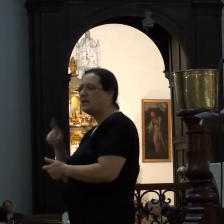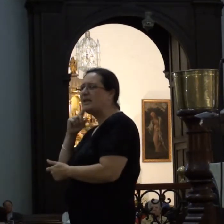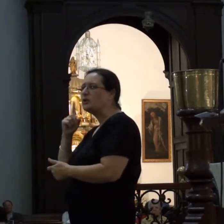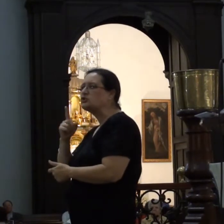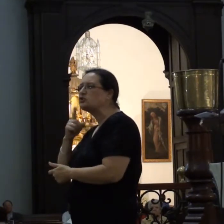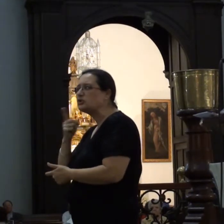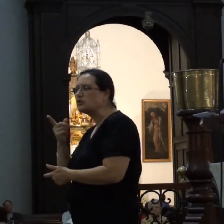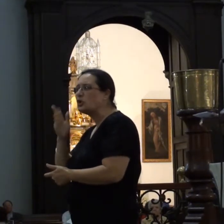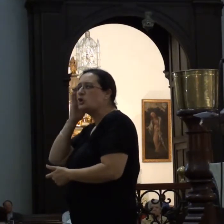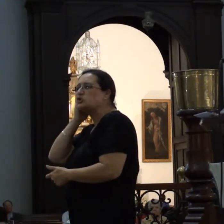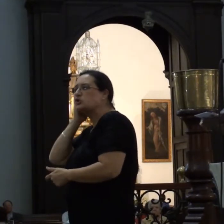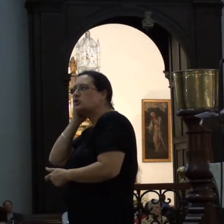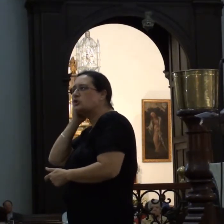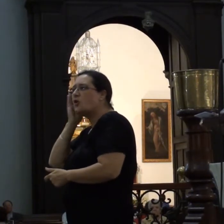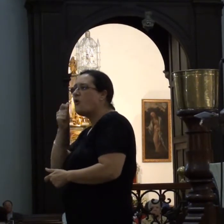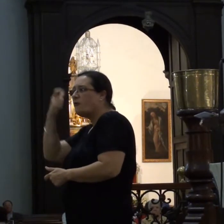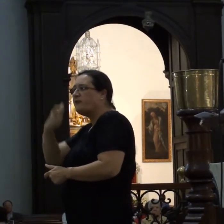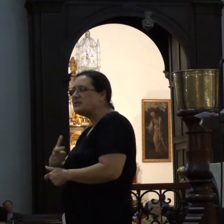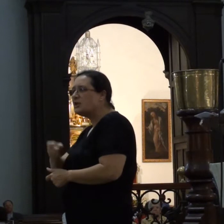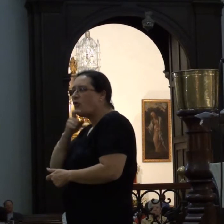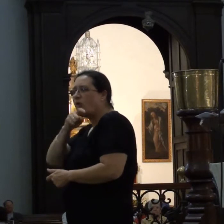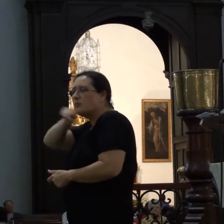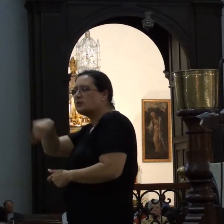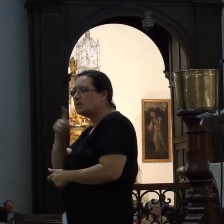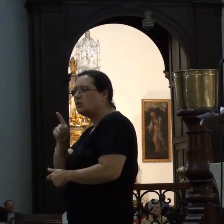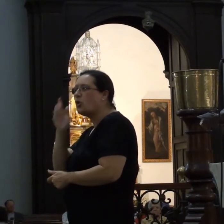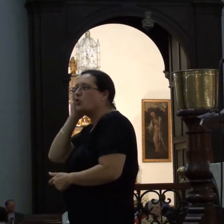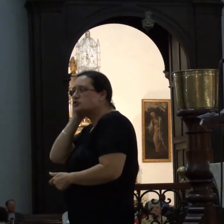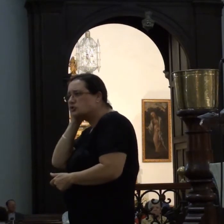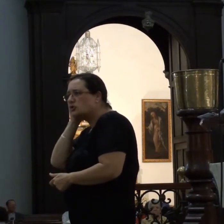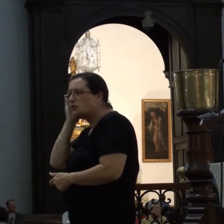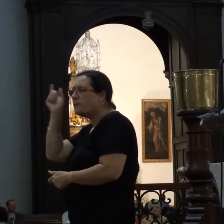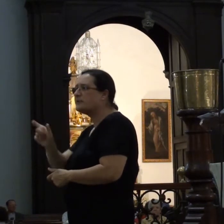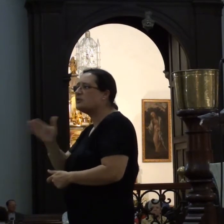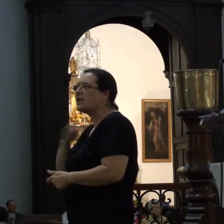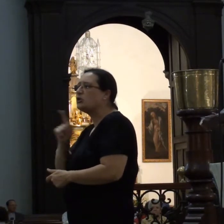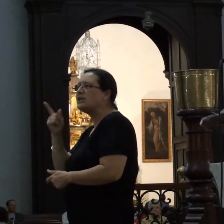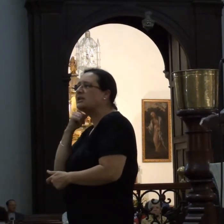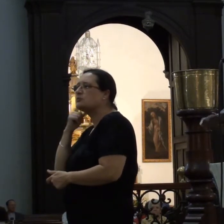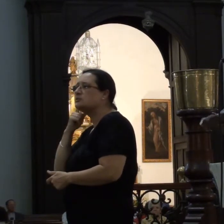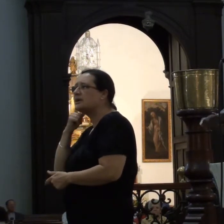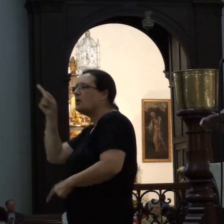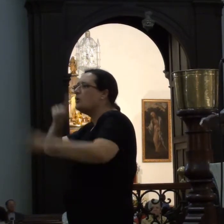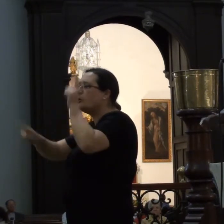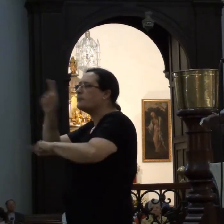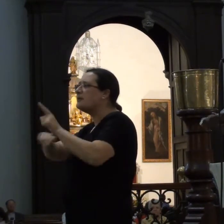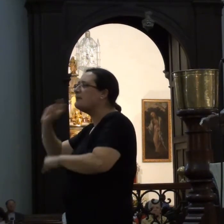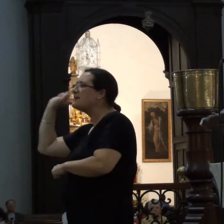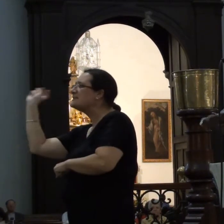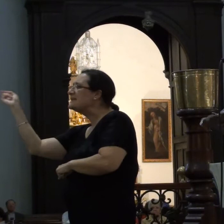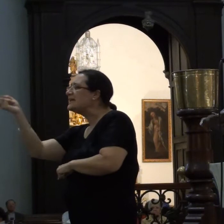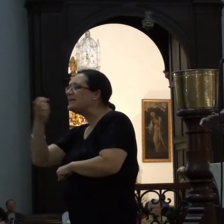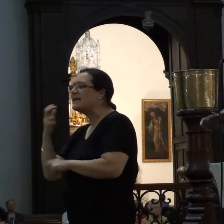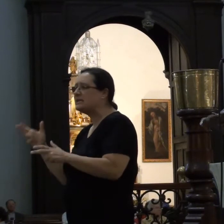que nos impiden darnos cuenta de la dignidad a la que hemos sido llamados la